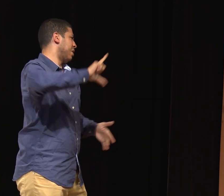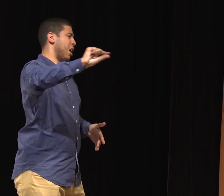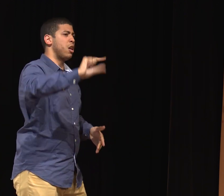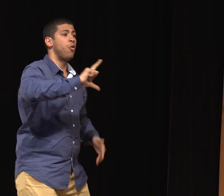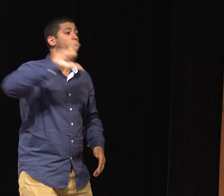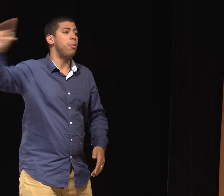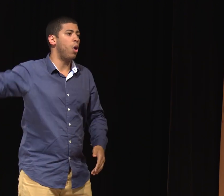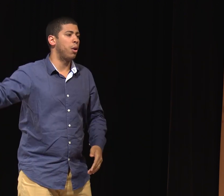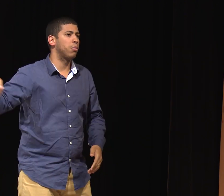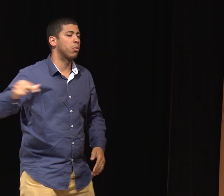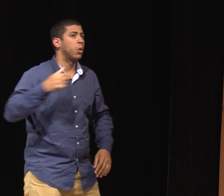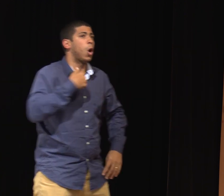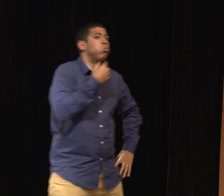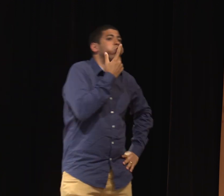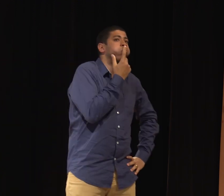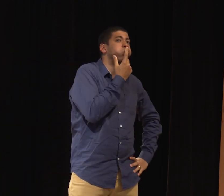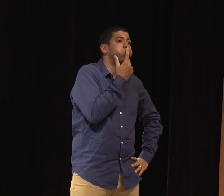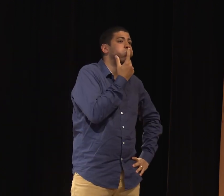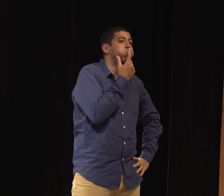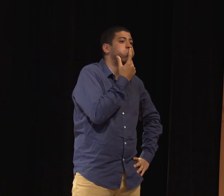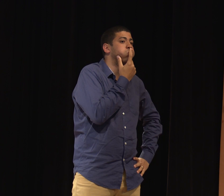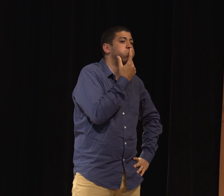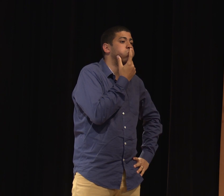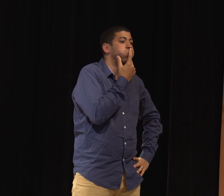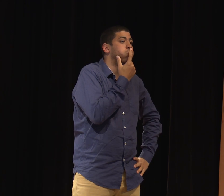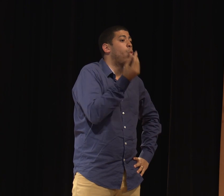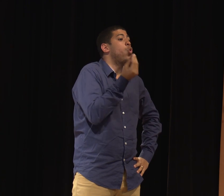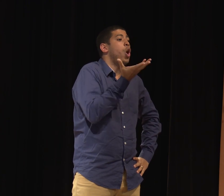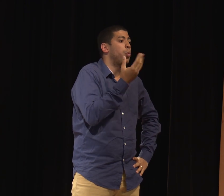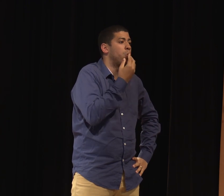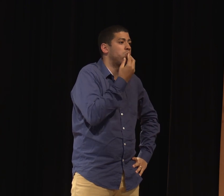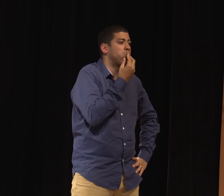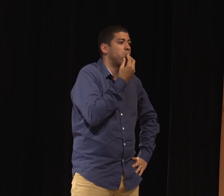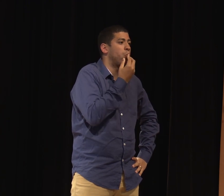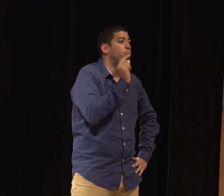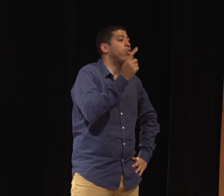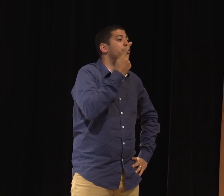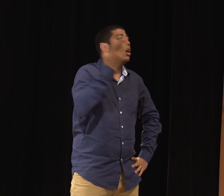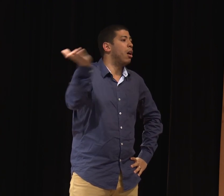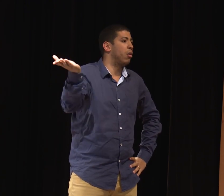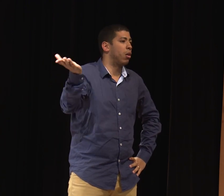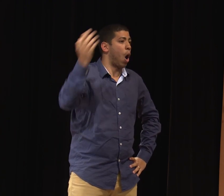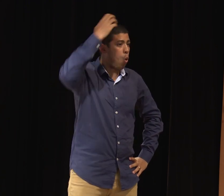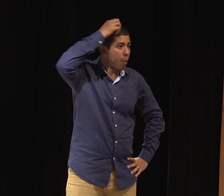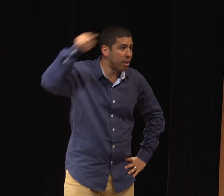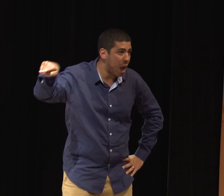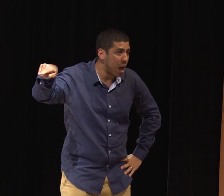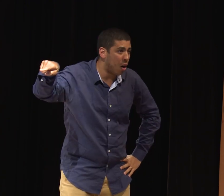Dá licença, eu vou sair. E foi embora. E eu fiquei assim, como? O que eu vou falar para ela?